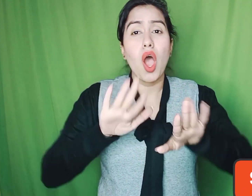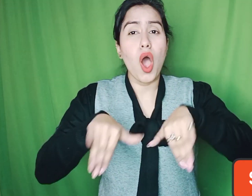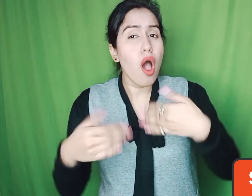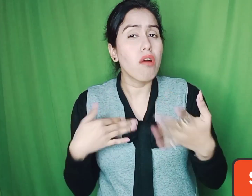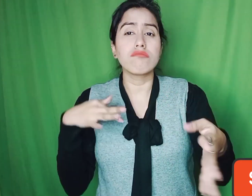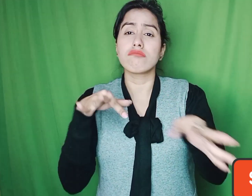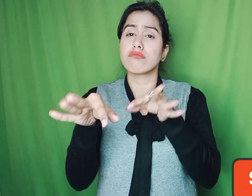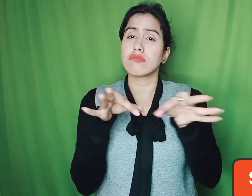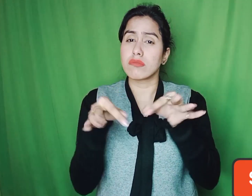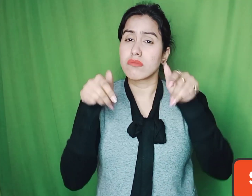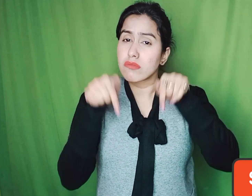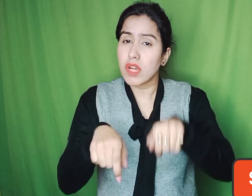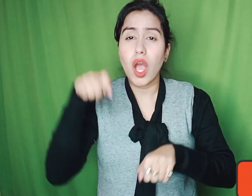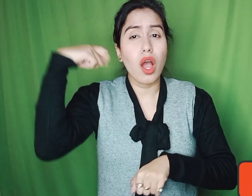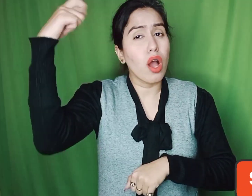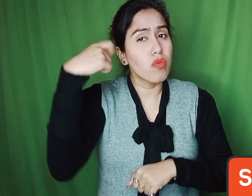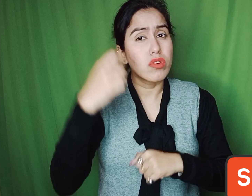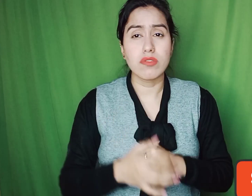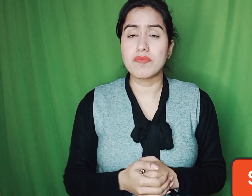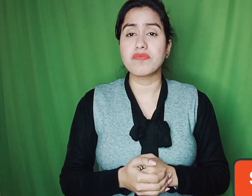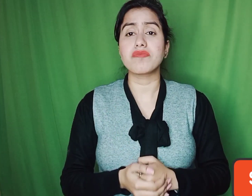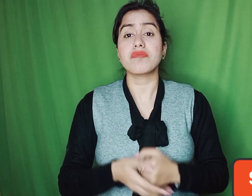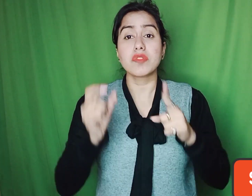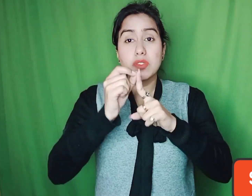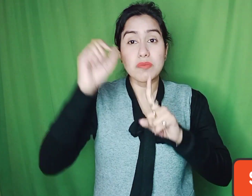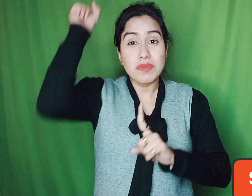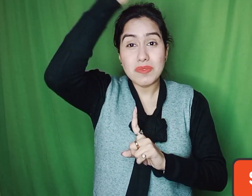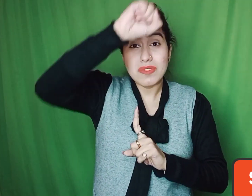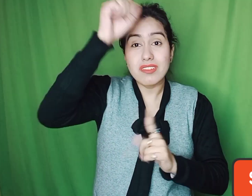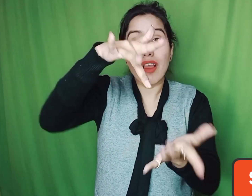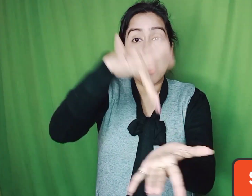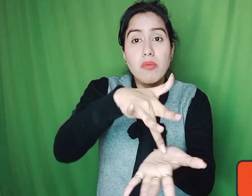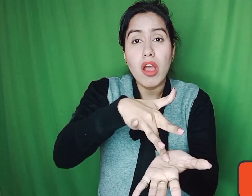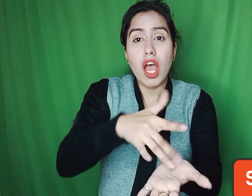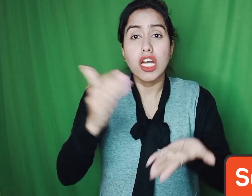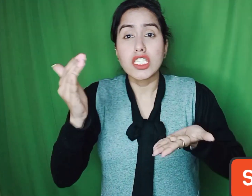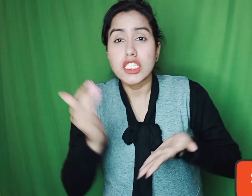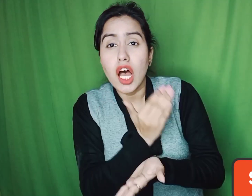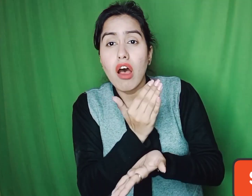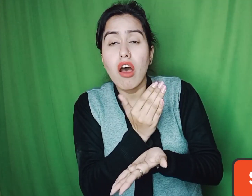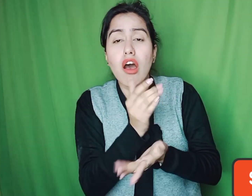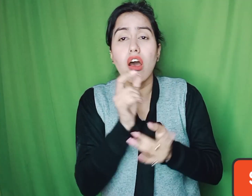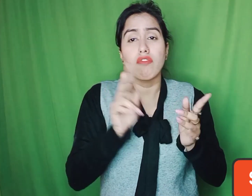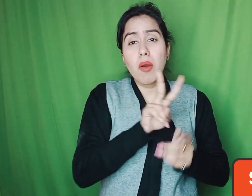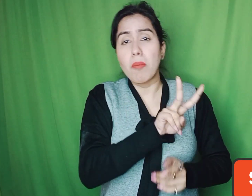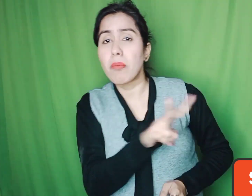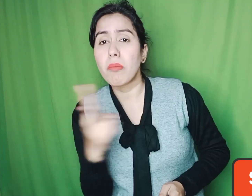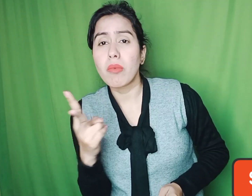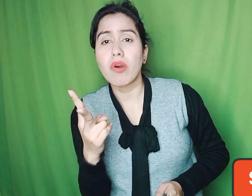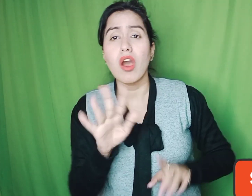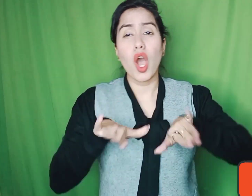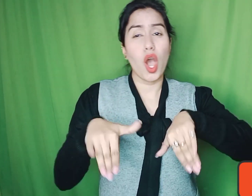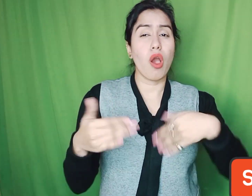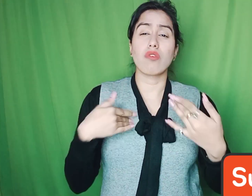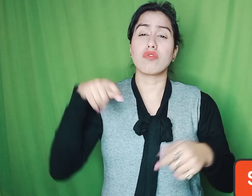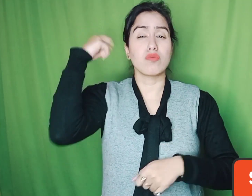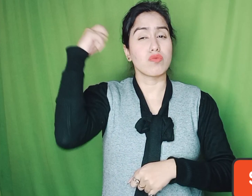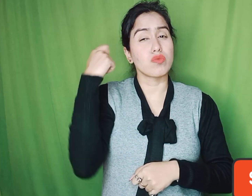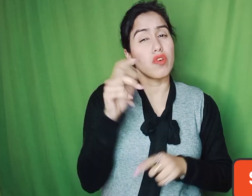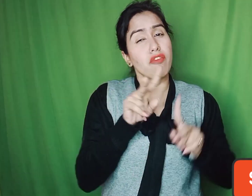बताऊंगी। वह पंजाब से किस तरीके से निकले सुरक्षित वो मैं आपको बताऊंगी अपनी इस पूरी वीडियो में।